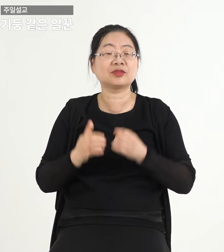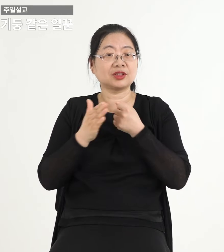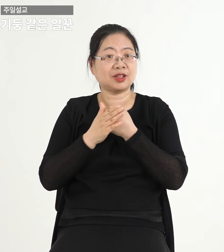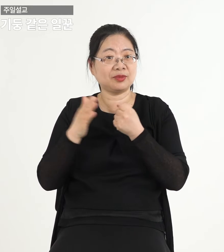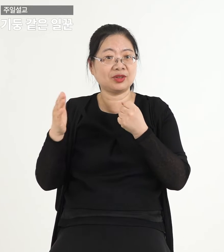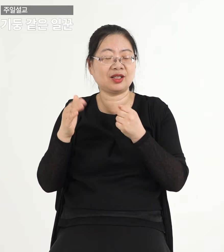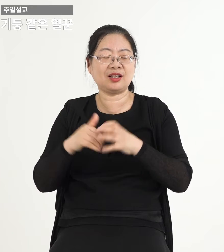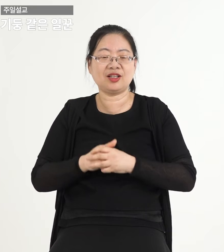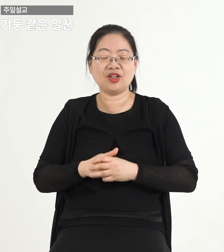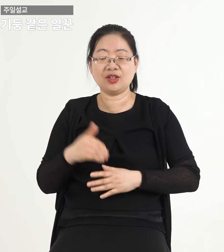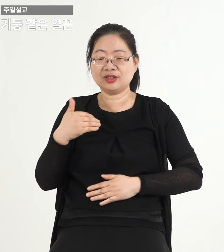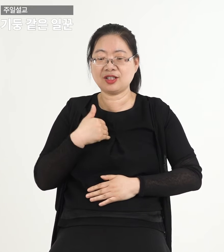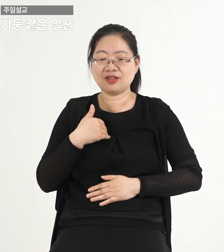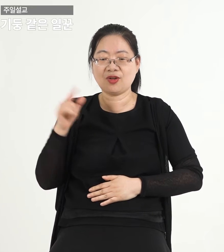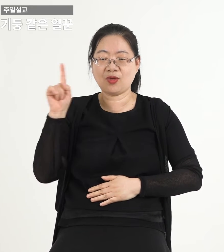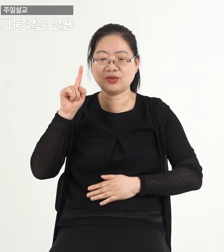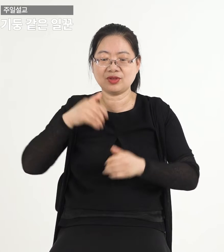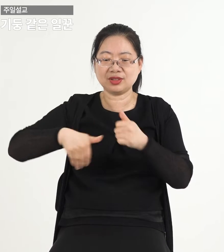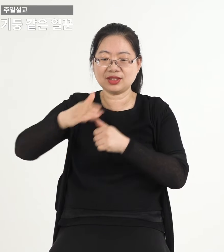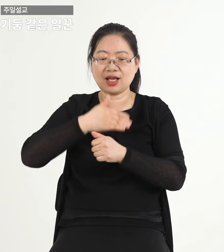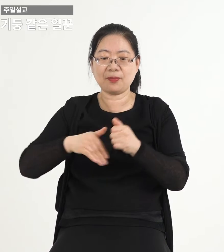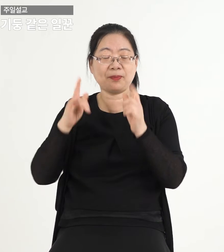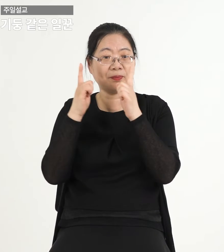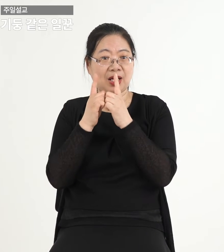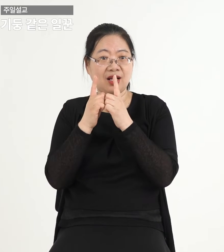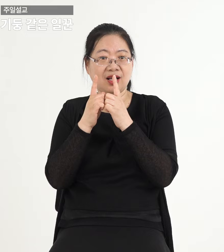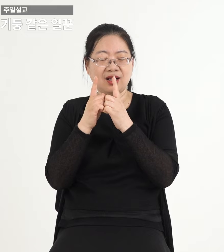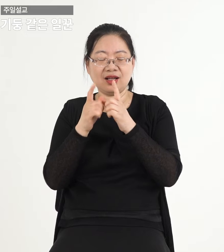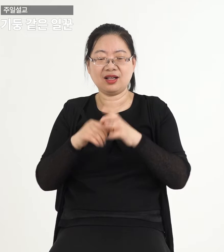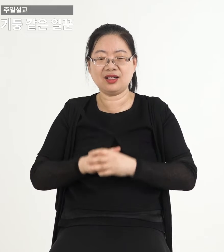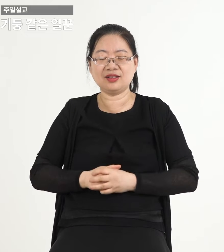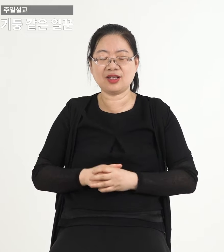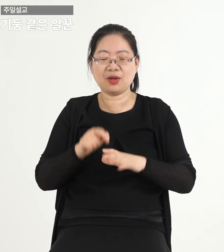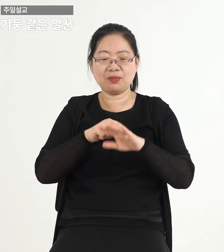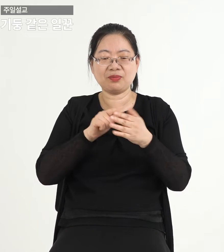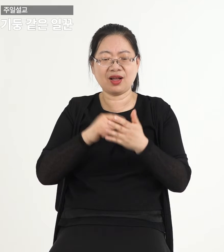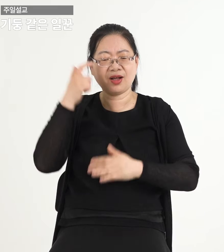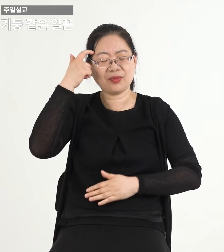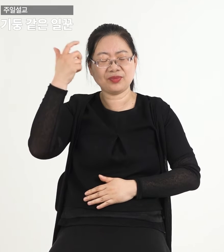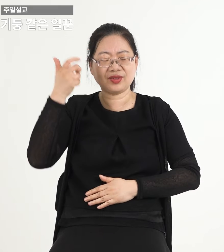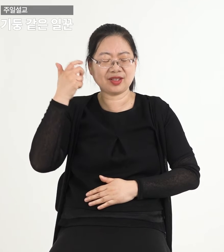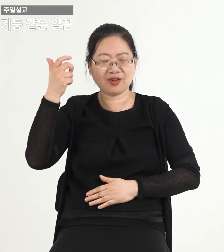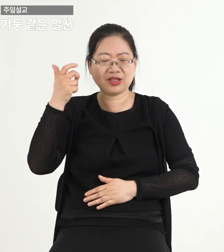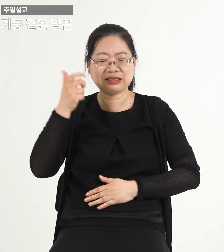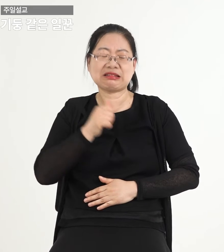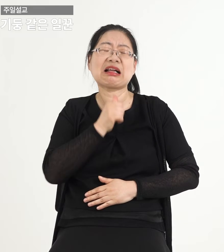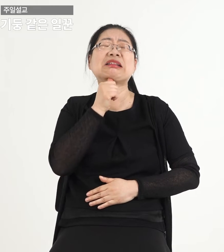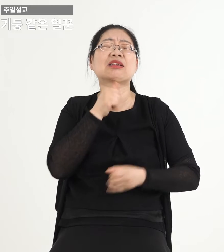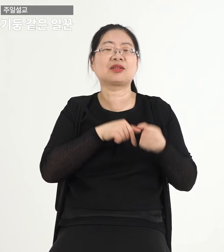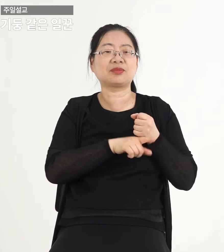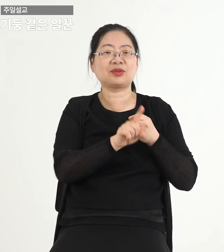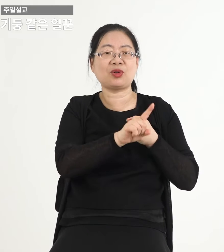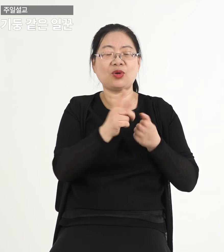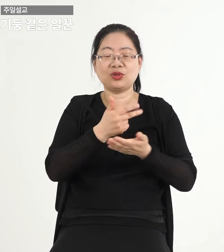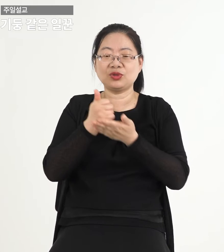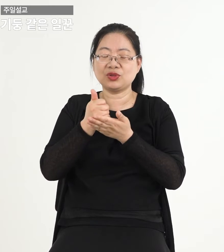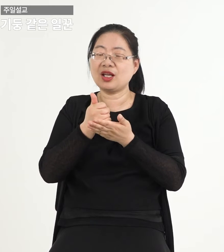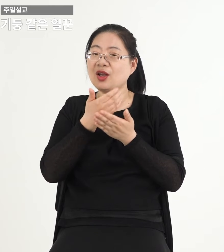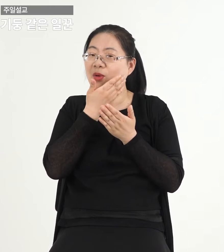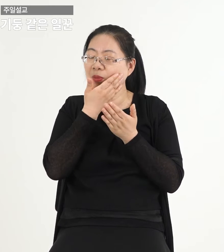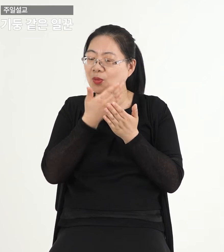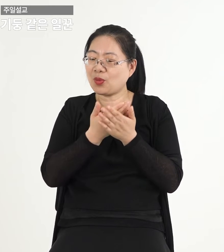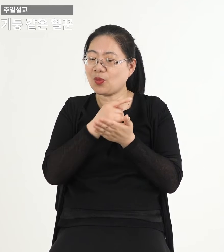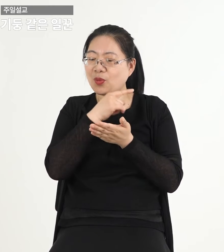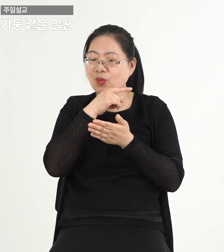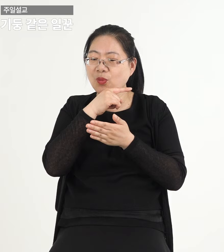그래서 내가 어떤 상황 속에서도 심령이 가난하다는 것은 내가 주의 보혈의 공로와